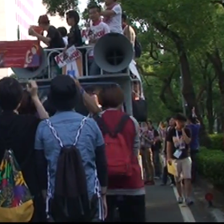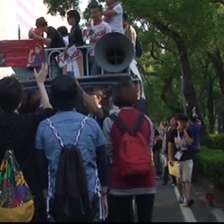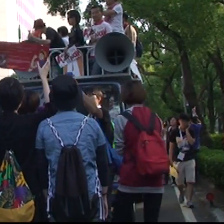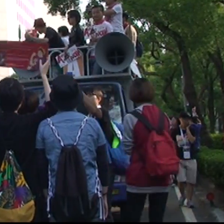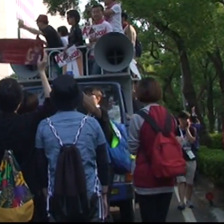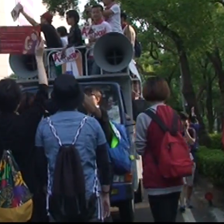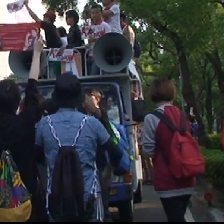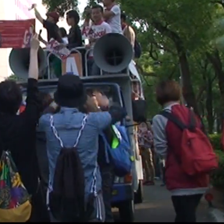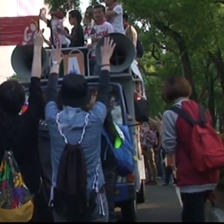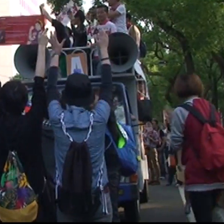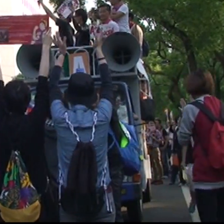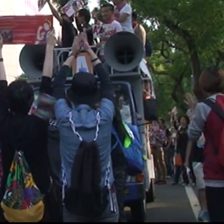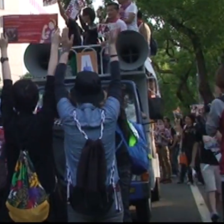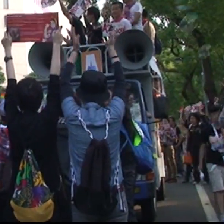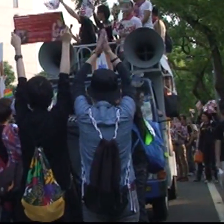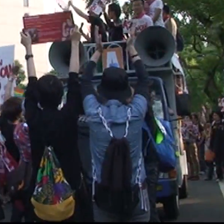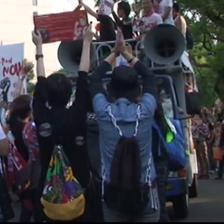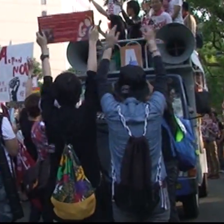气，谢谢大家。